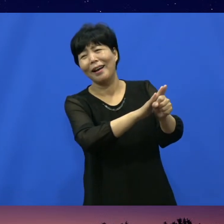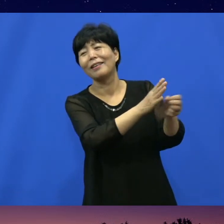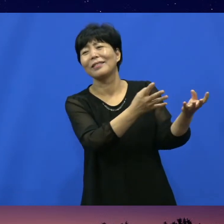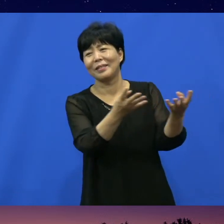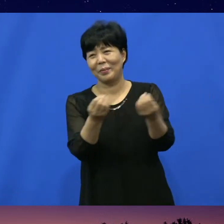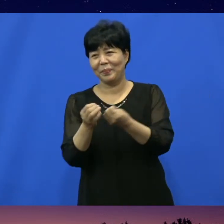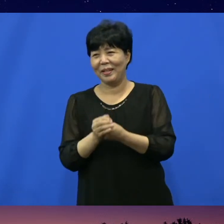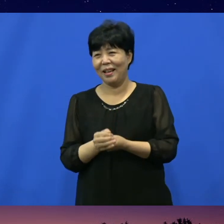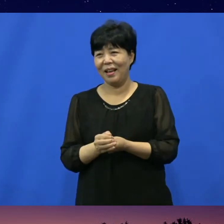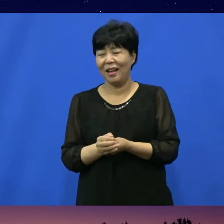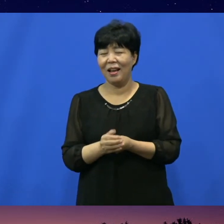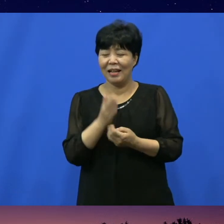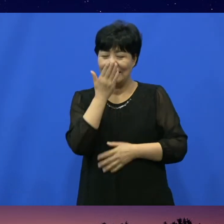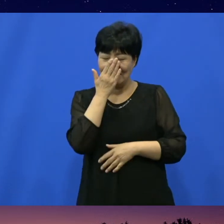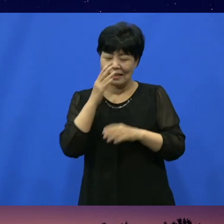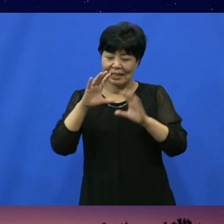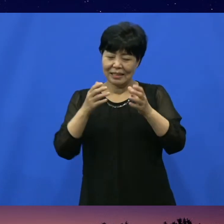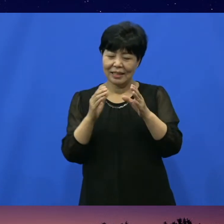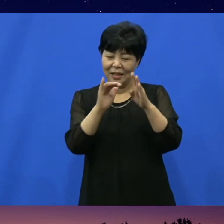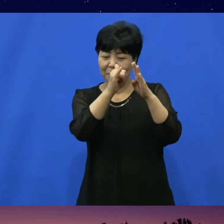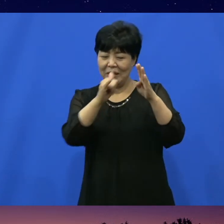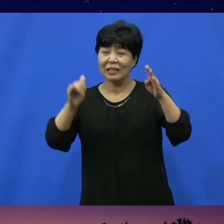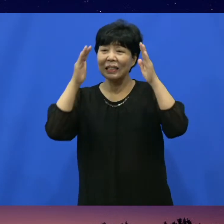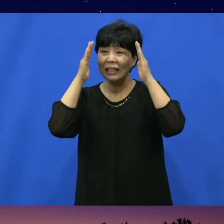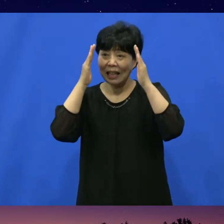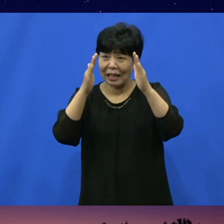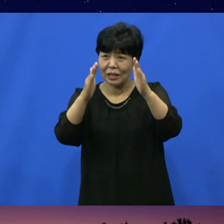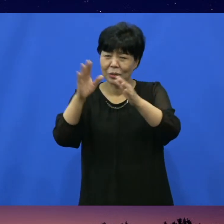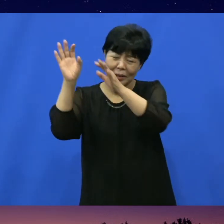이스라엘 백성들을 향해서도 계속 하나님이 말씀하시는 이거고요.